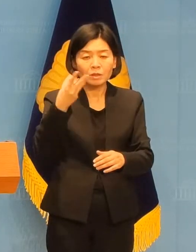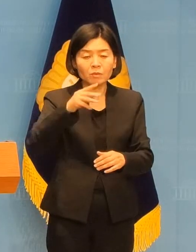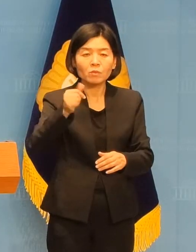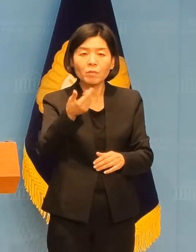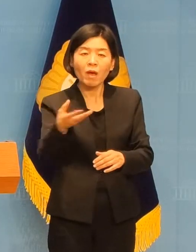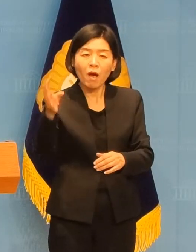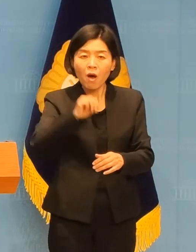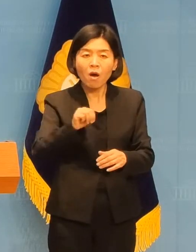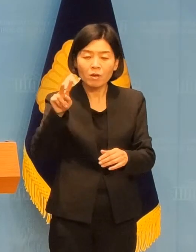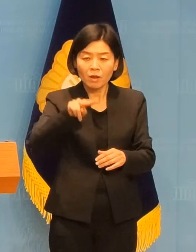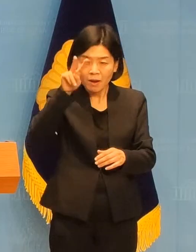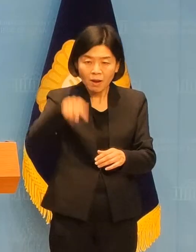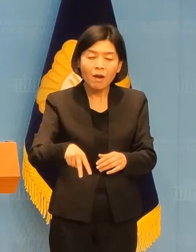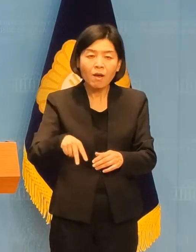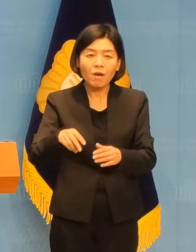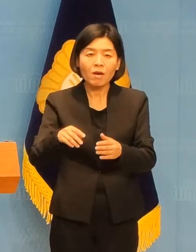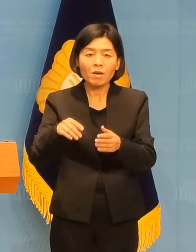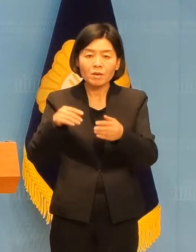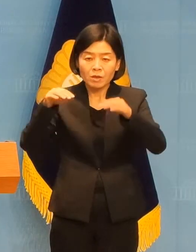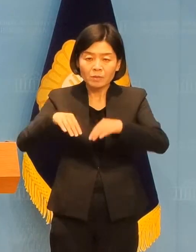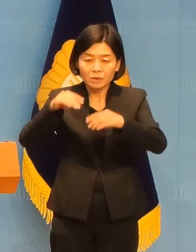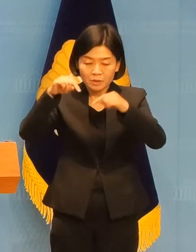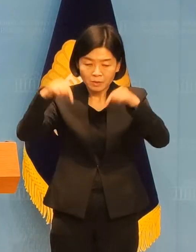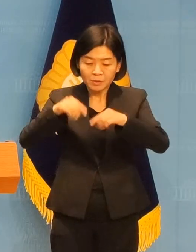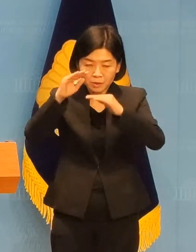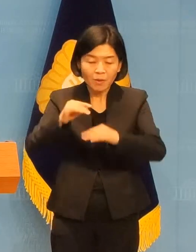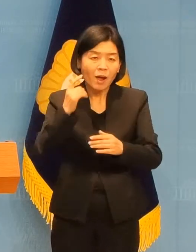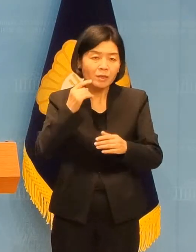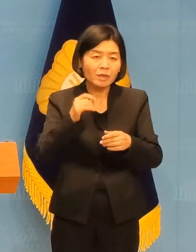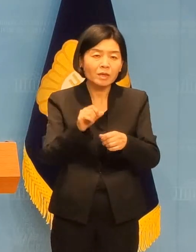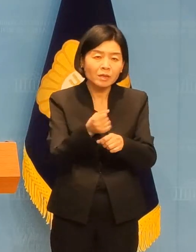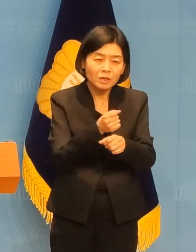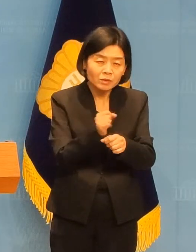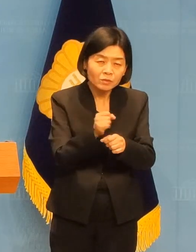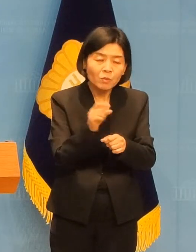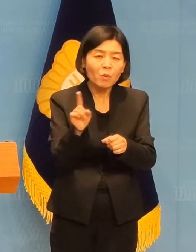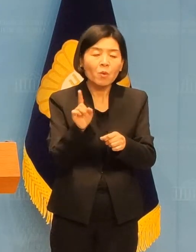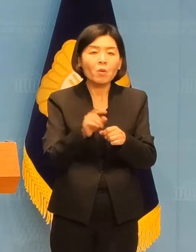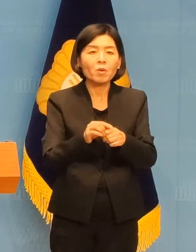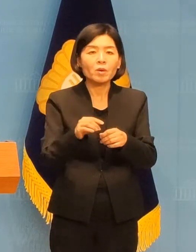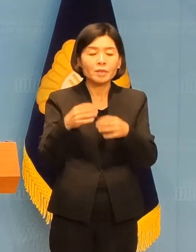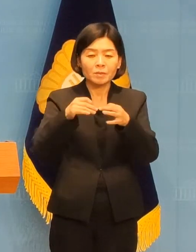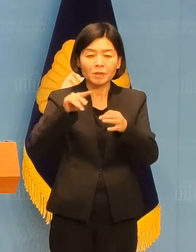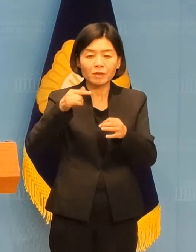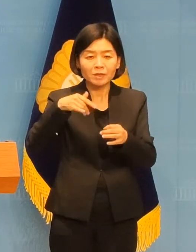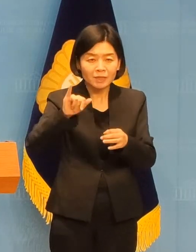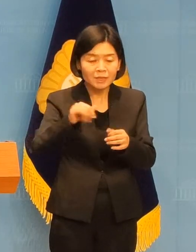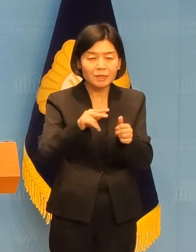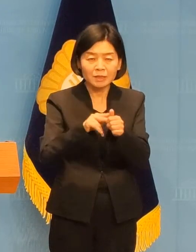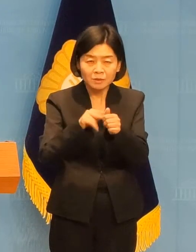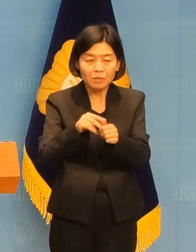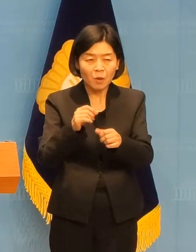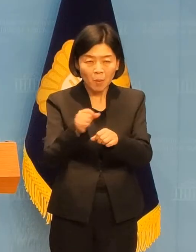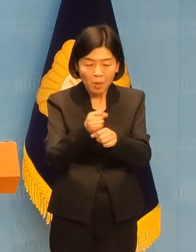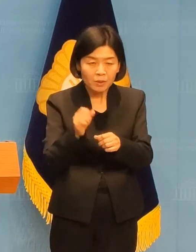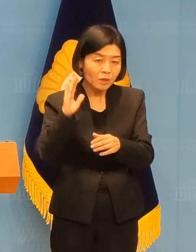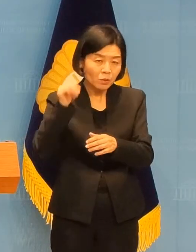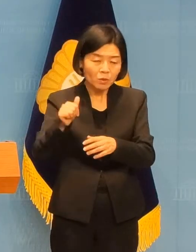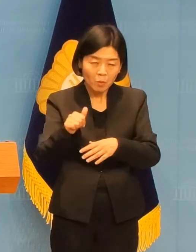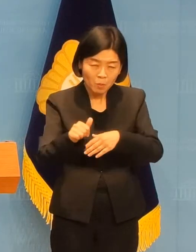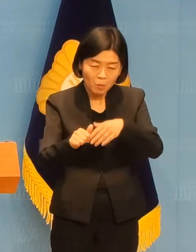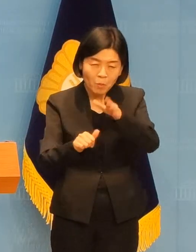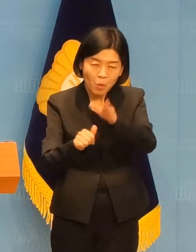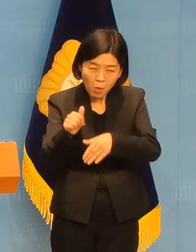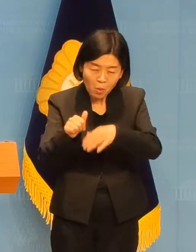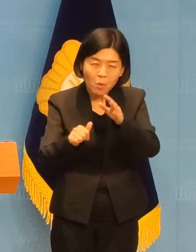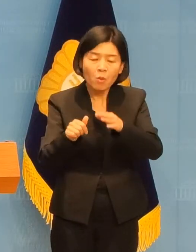관세 협상 관련 가짜뉴스, 김현지 실장 간첩설, 대통령 모욕 비방, 이태원 참사 가짜뉴스 등이 있었습니다. 특히